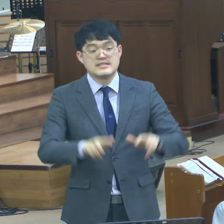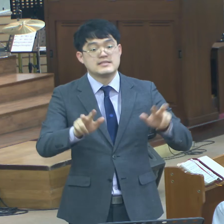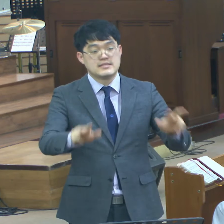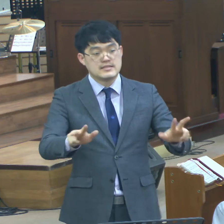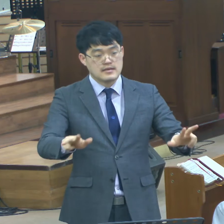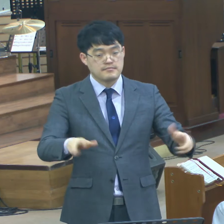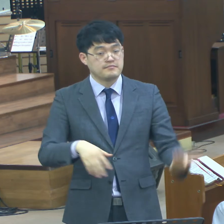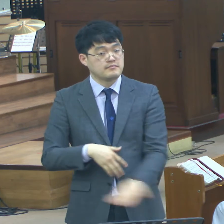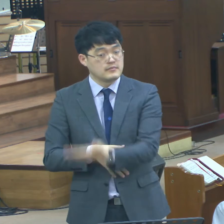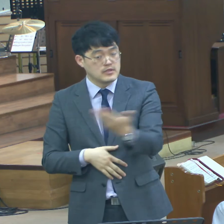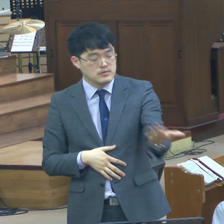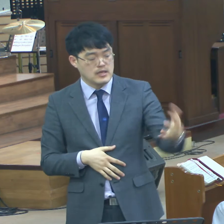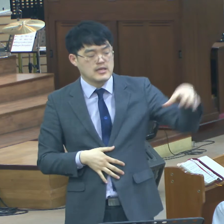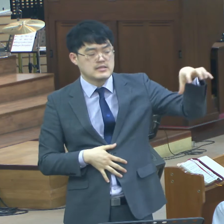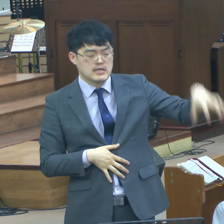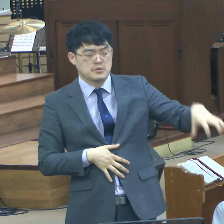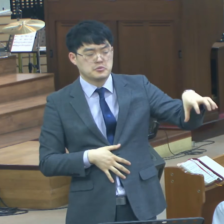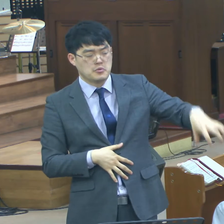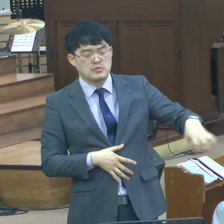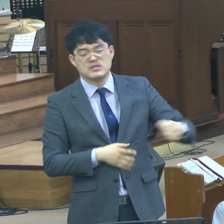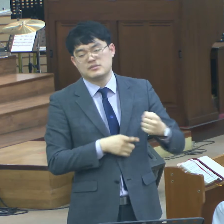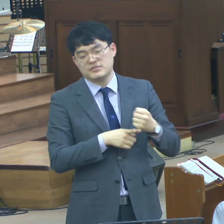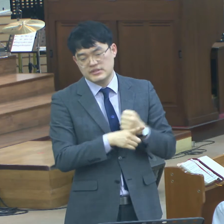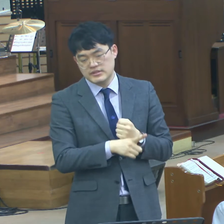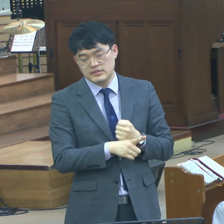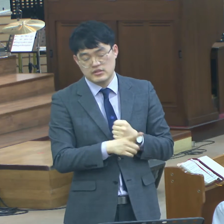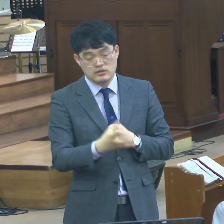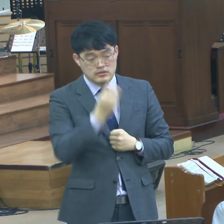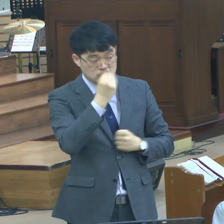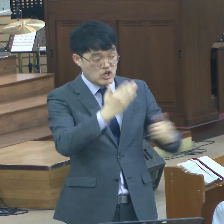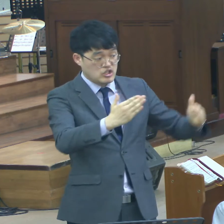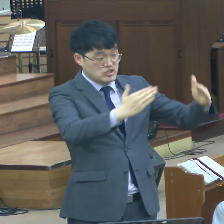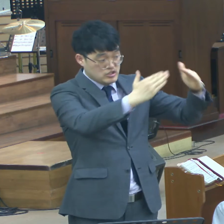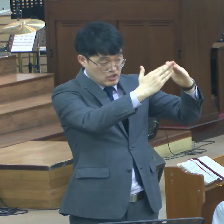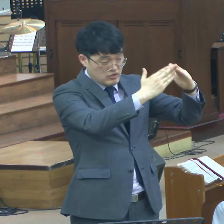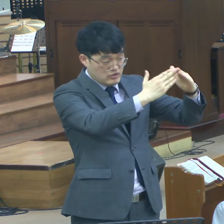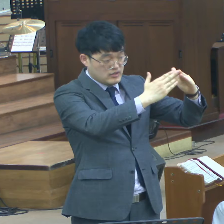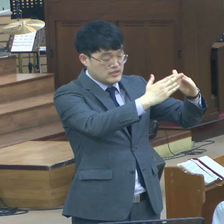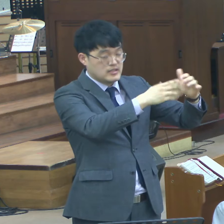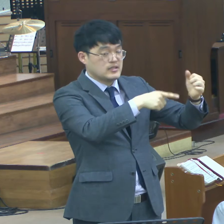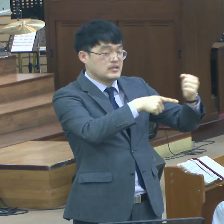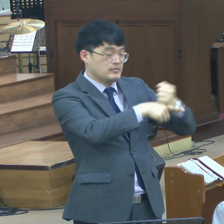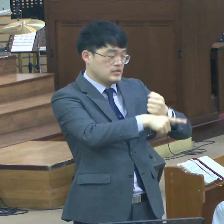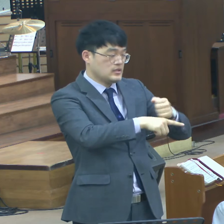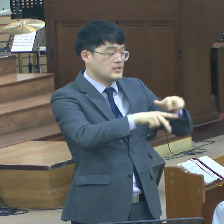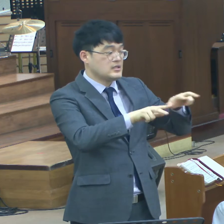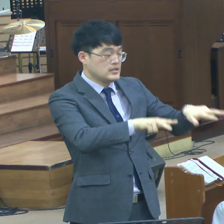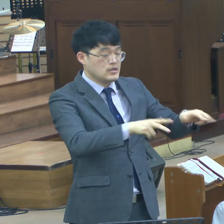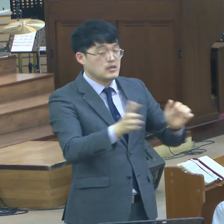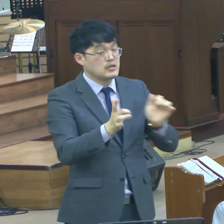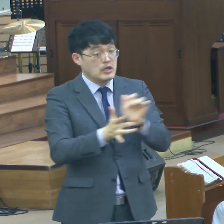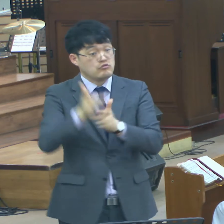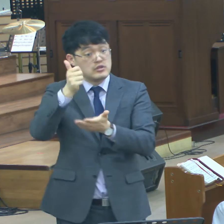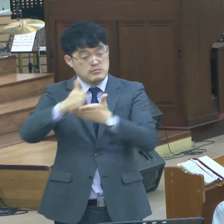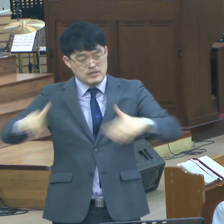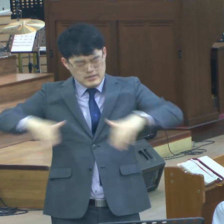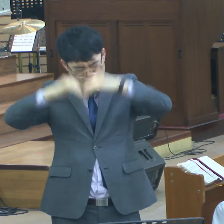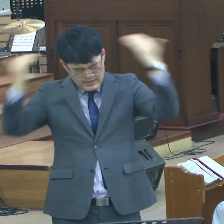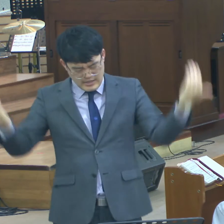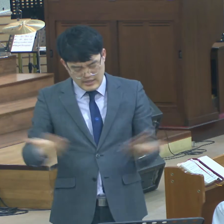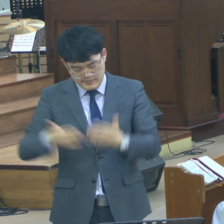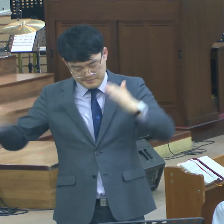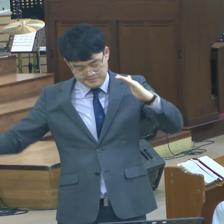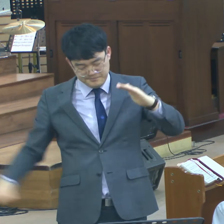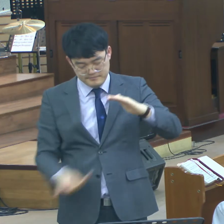이제는 장소적인 의미들은, 성전의 개념들은 이제 예수님이 다 성취하셨어요.